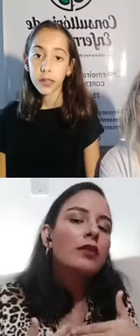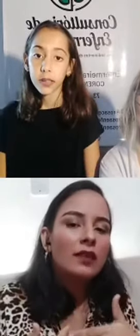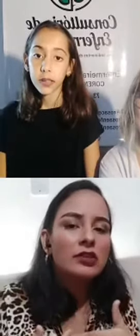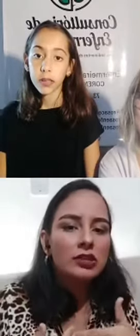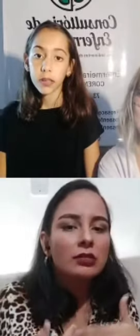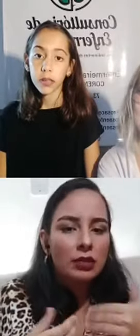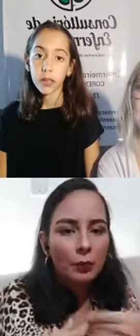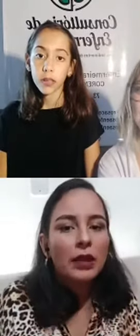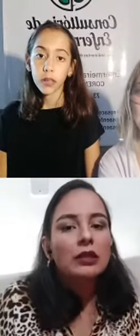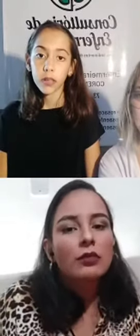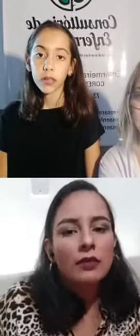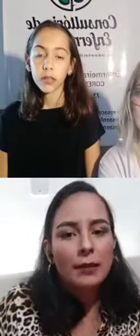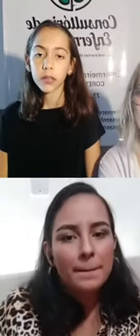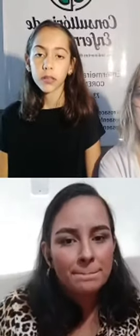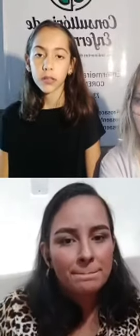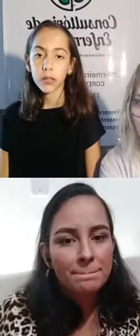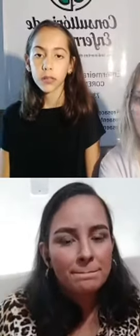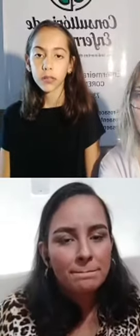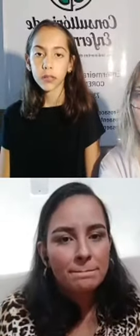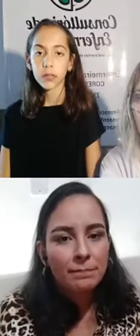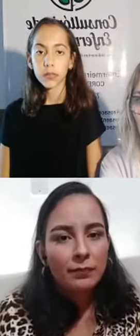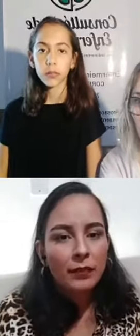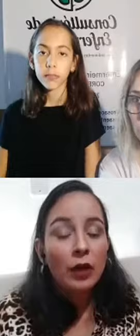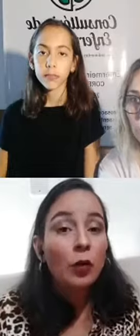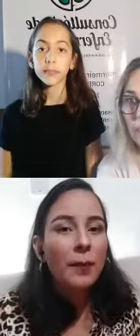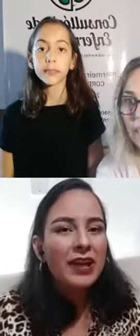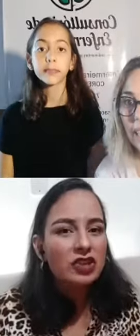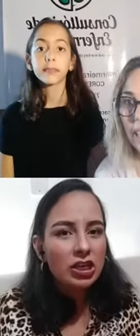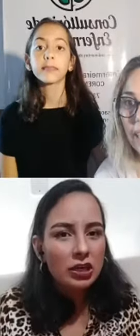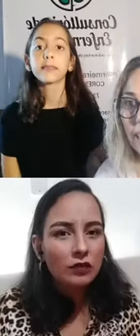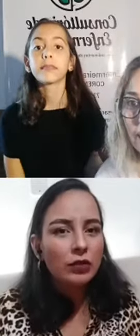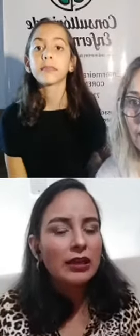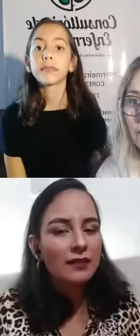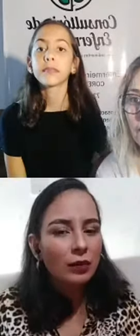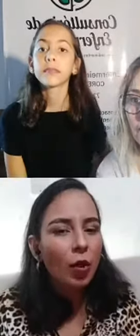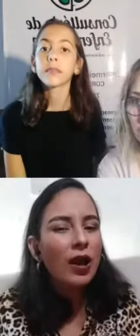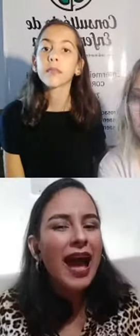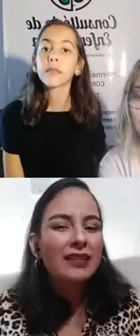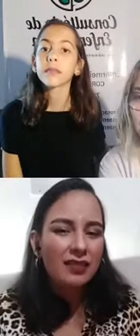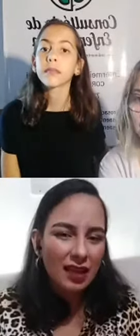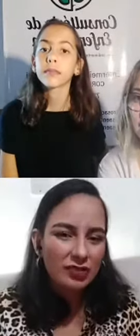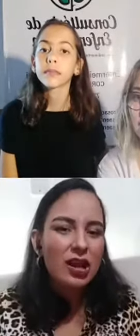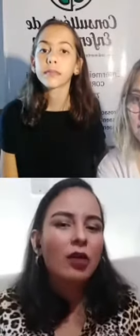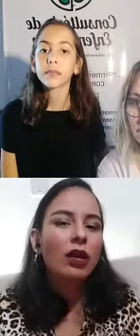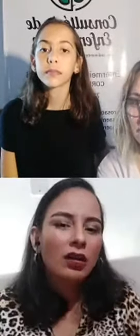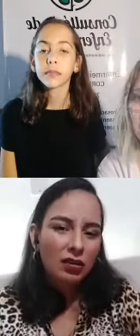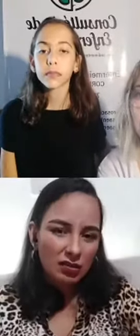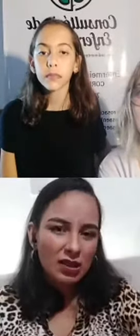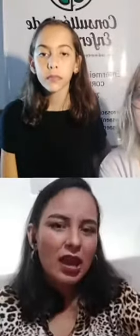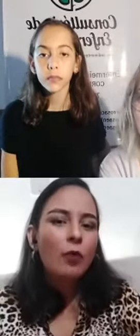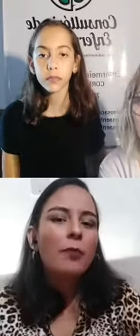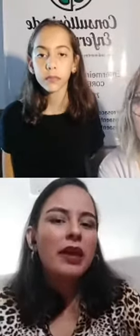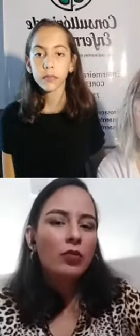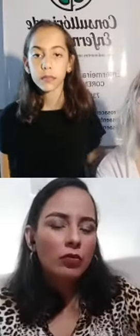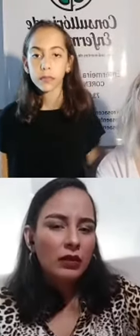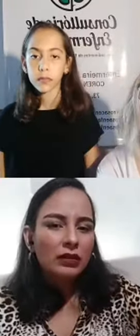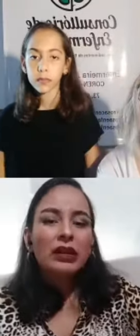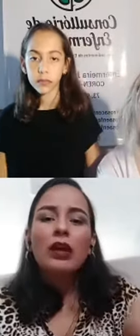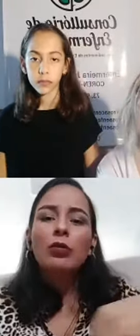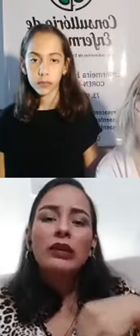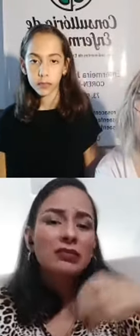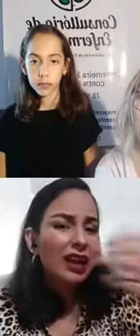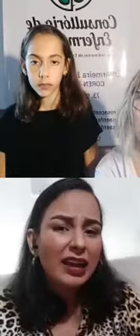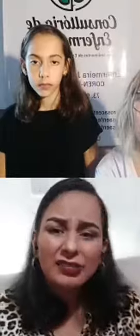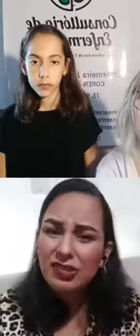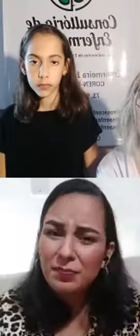da docente que eu pretendo ser. Entendi. Eu não perdi isso, né, desse lugar da sala de aula, que é o meu, que